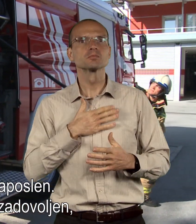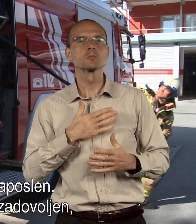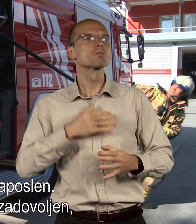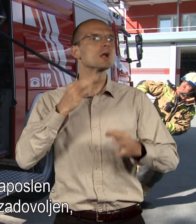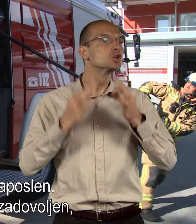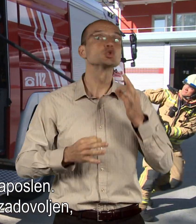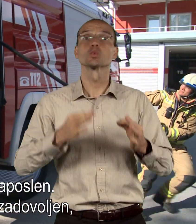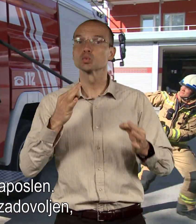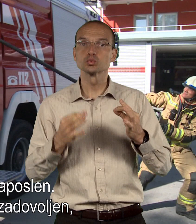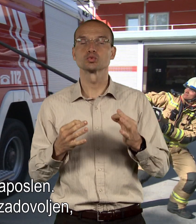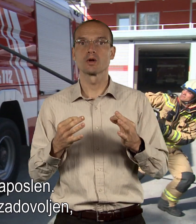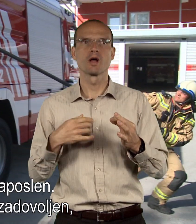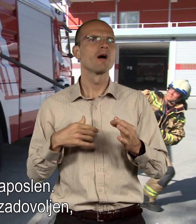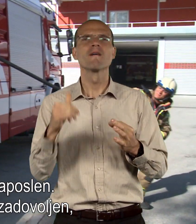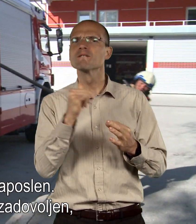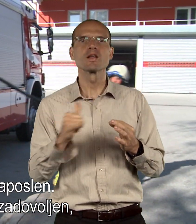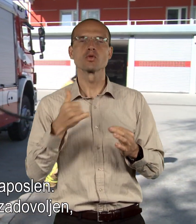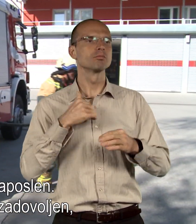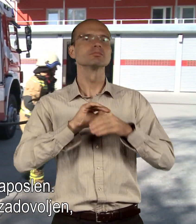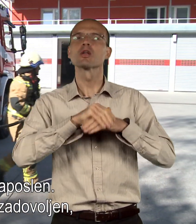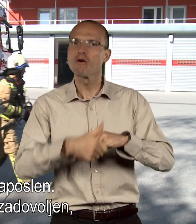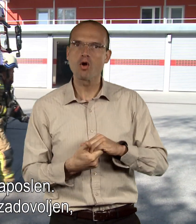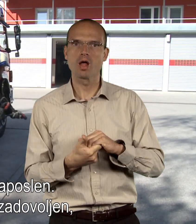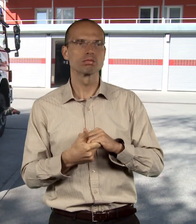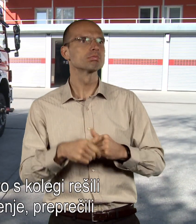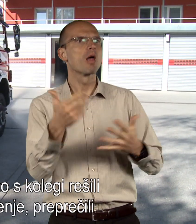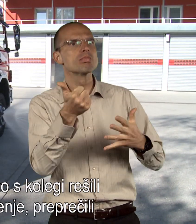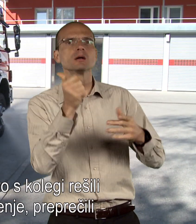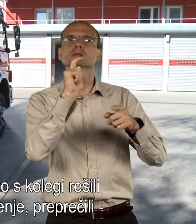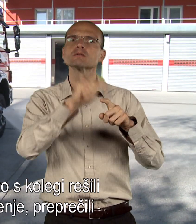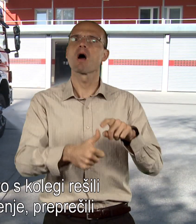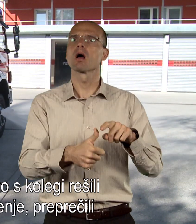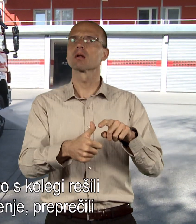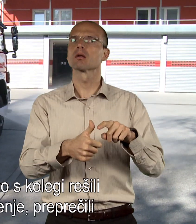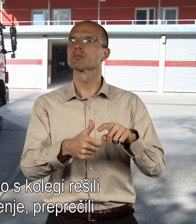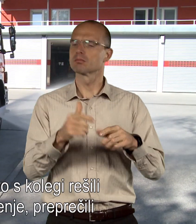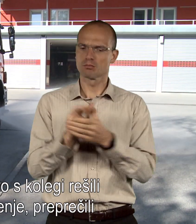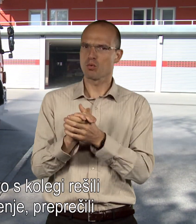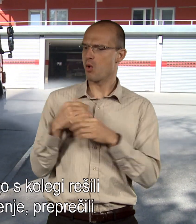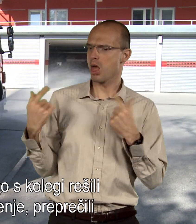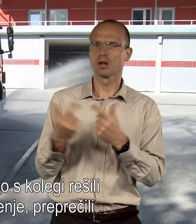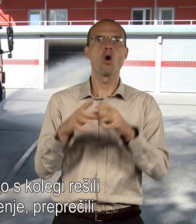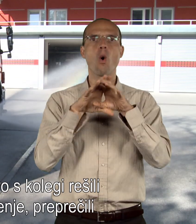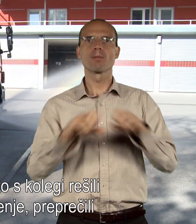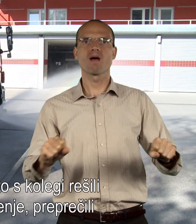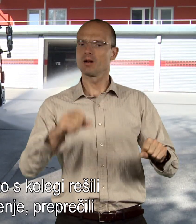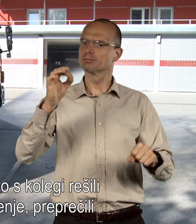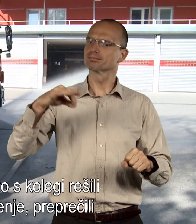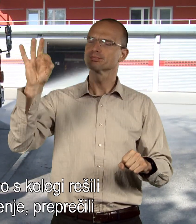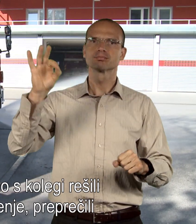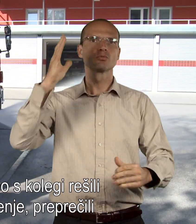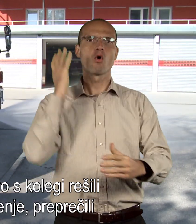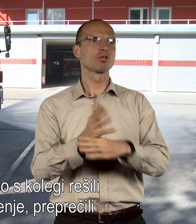Izkušnje so takšne, vedno sem bil zadovoljen, ko smo neko zadevo z kolegi opravili